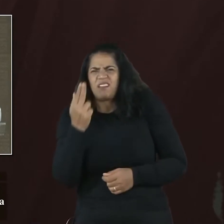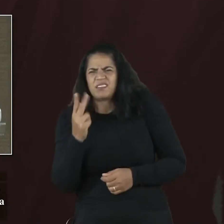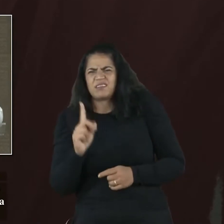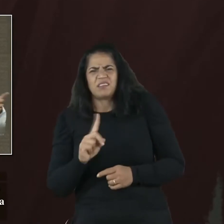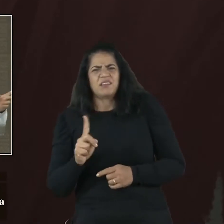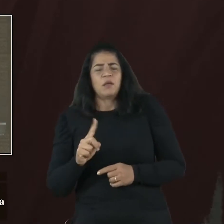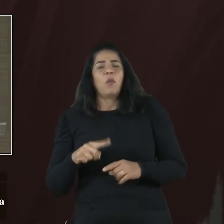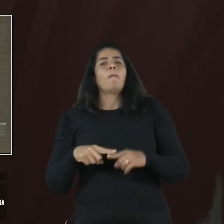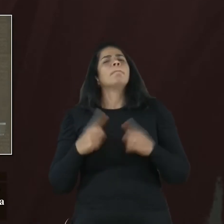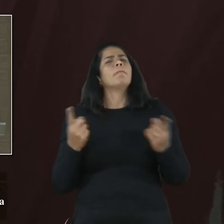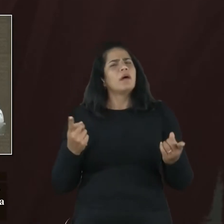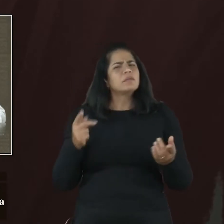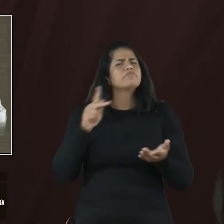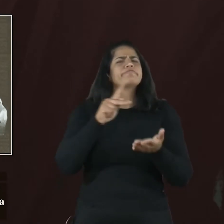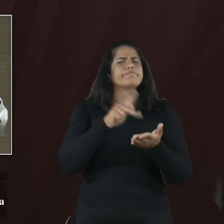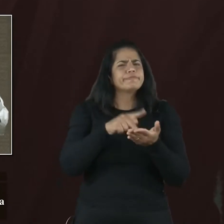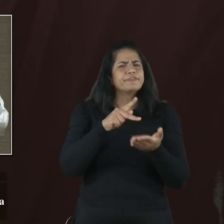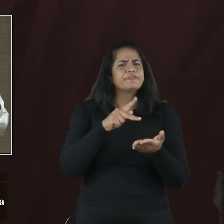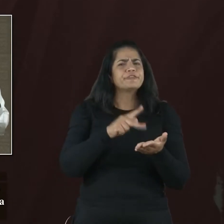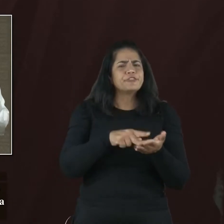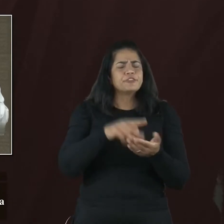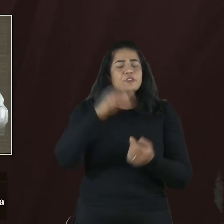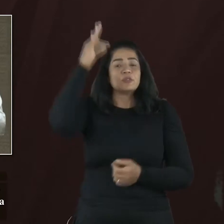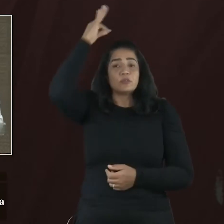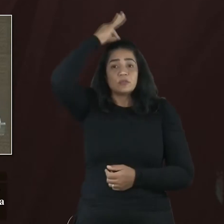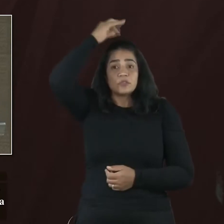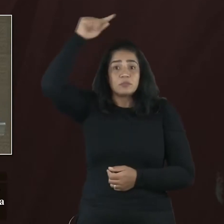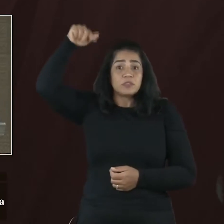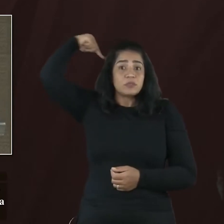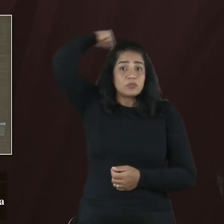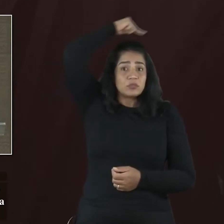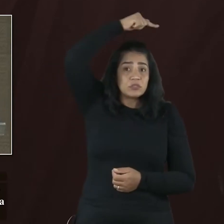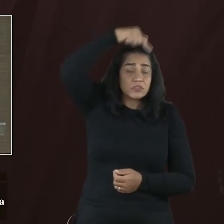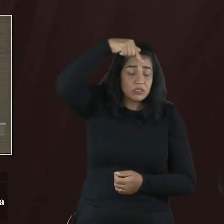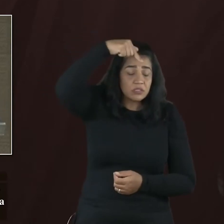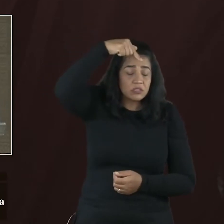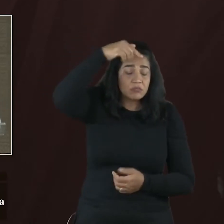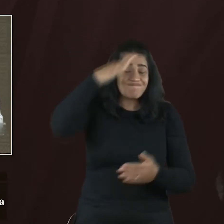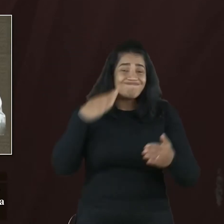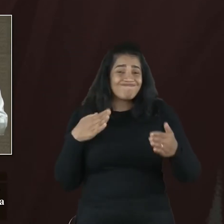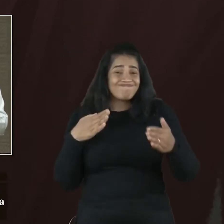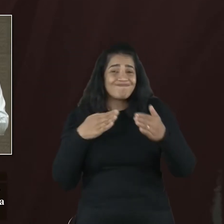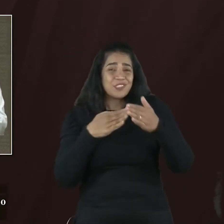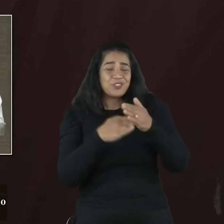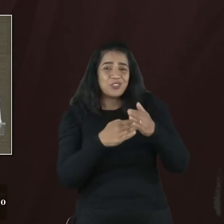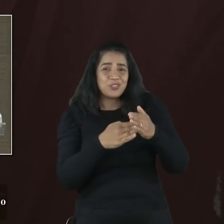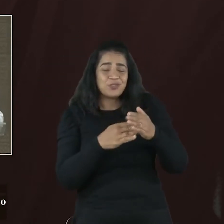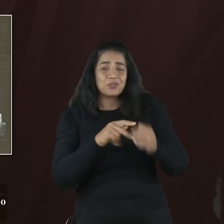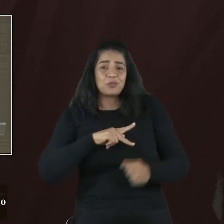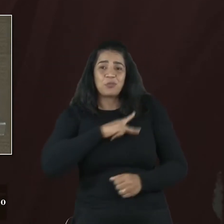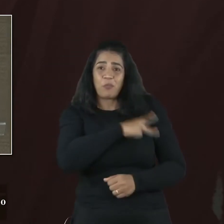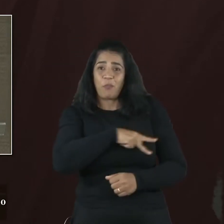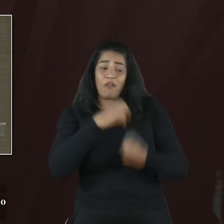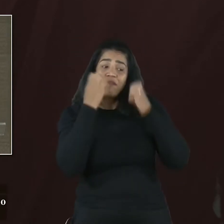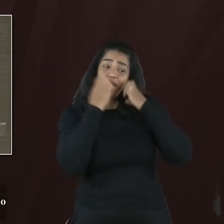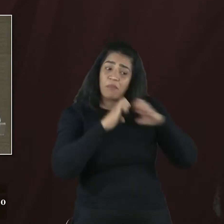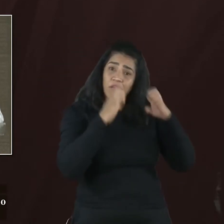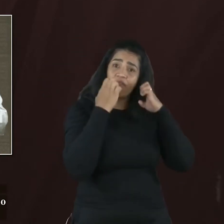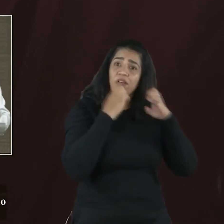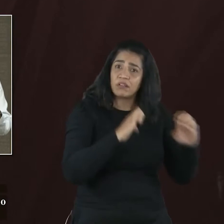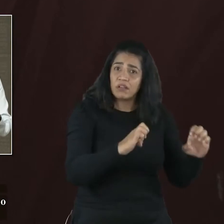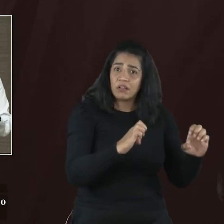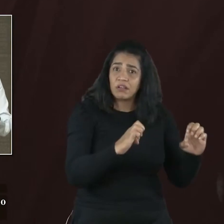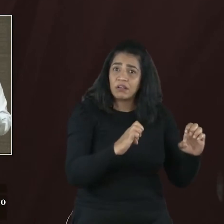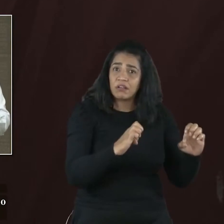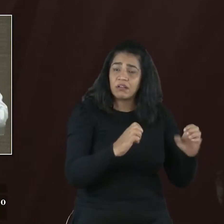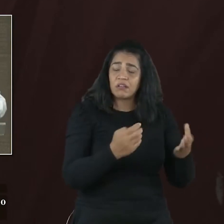Silas e Timóteo fossem para a Ásia Menor pregar o Evangelho. E defrontando Mísia, tentavam ir